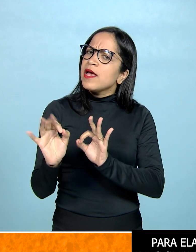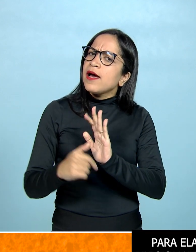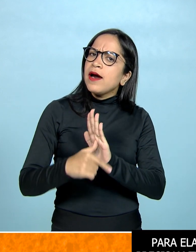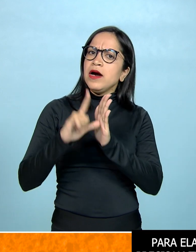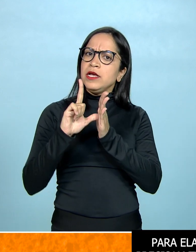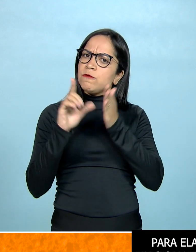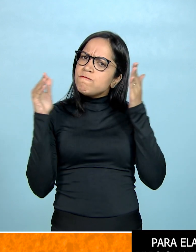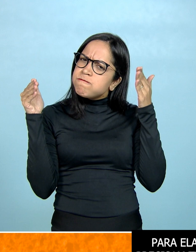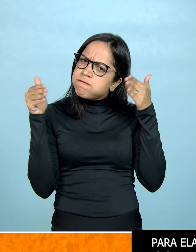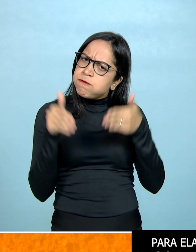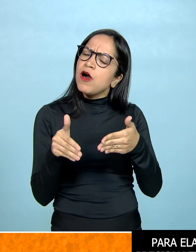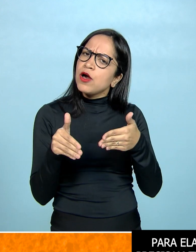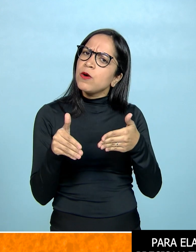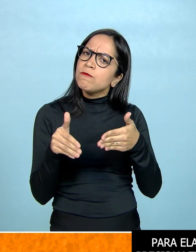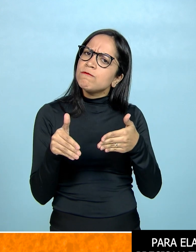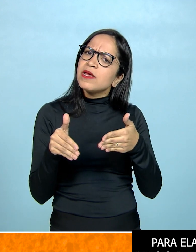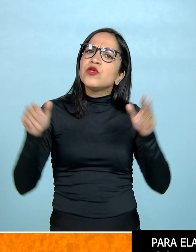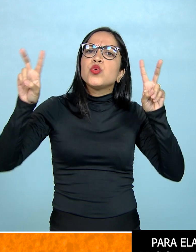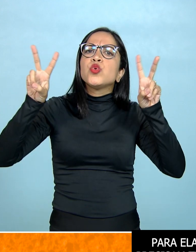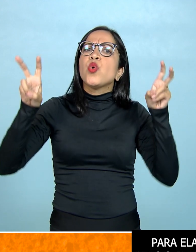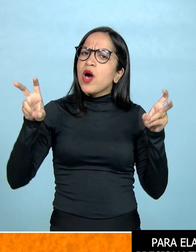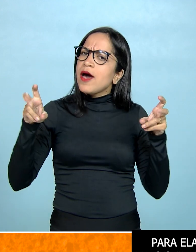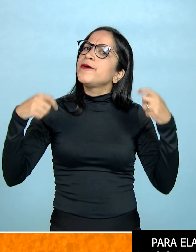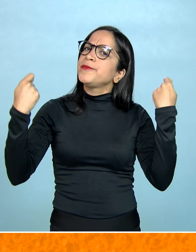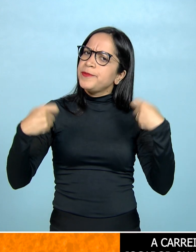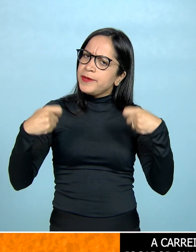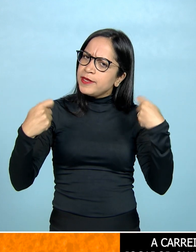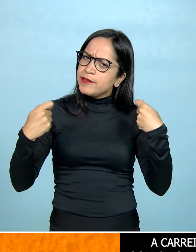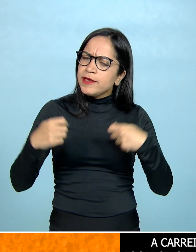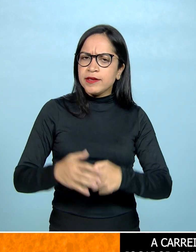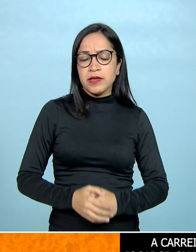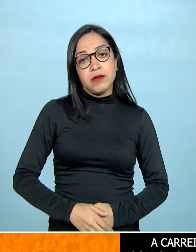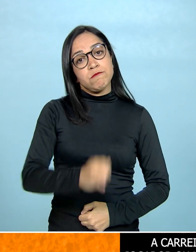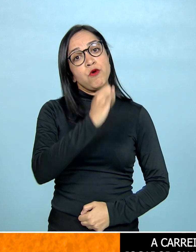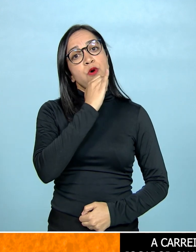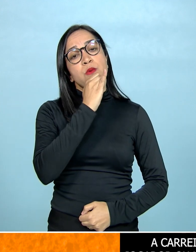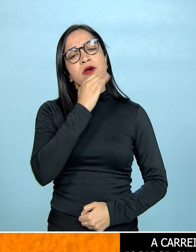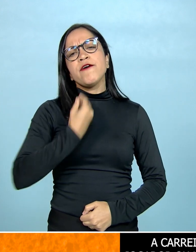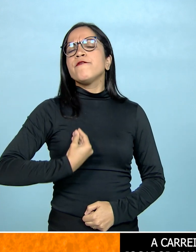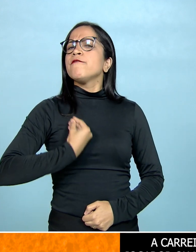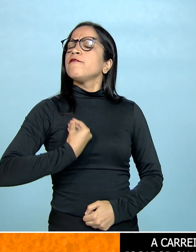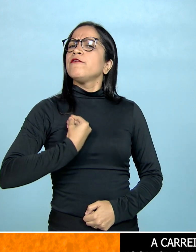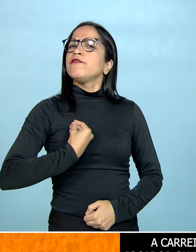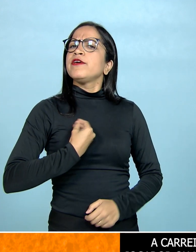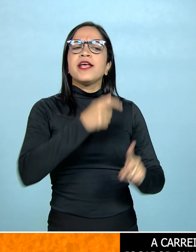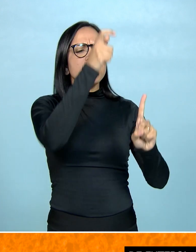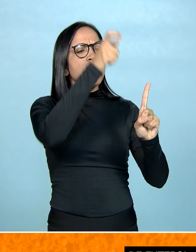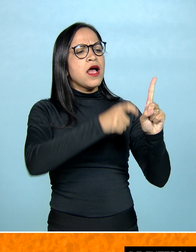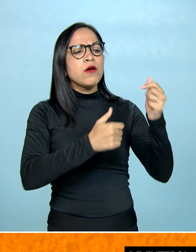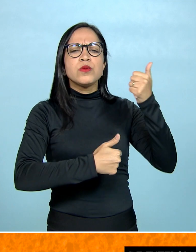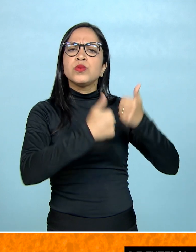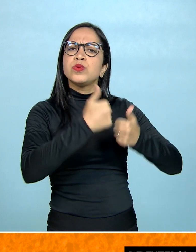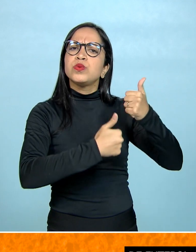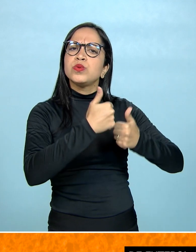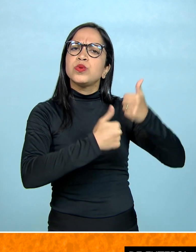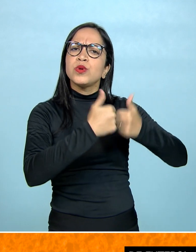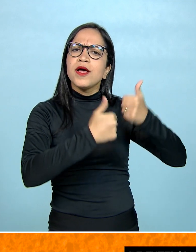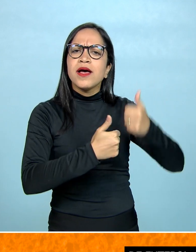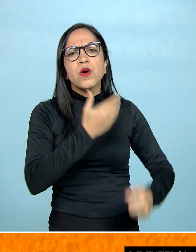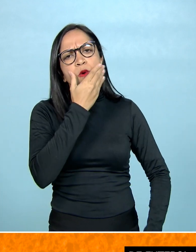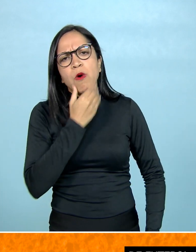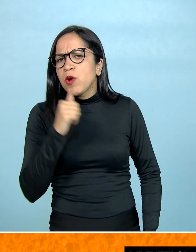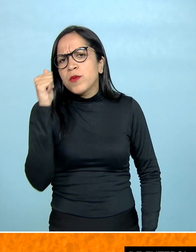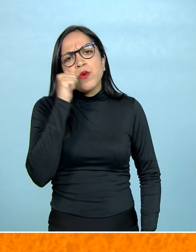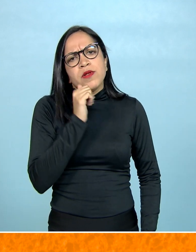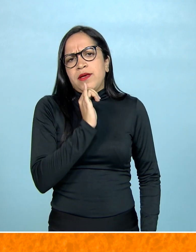Para elaborá-lo, precisam ter um foco. A carreira de um jogador ou uma jogadora de futebol, por